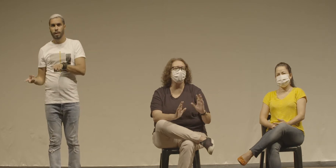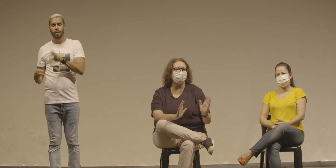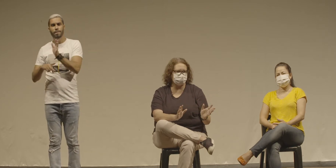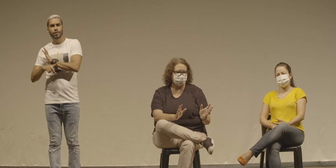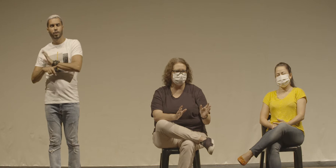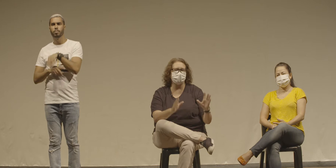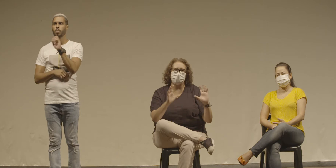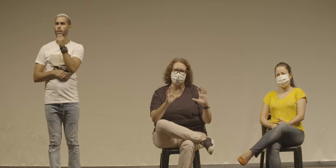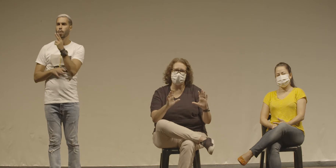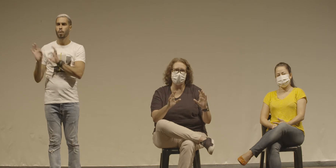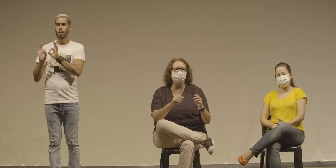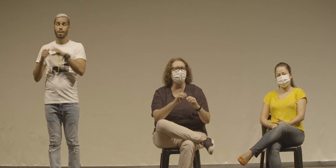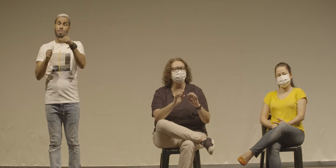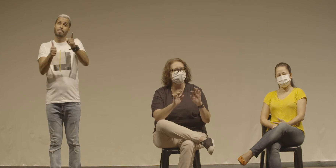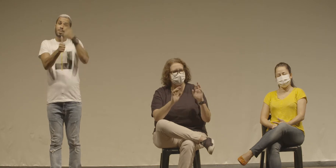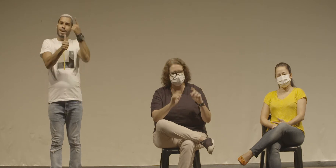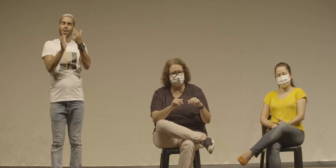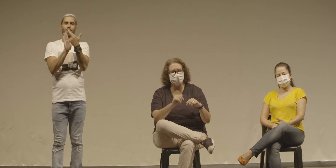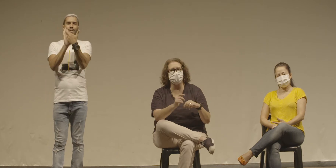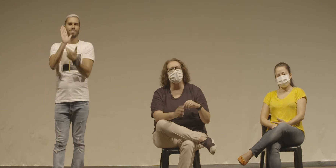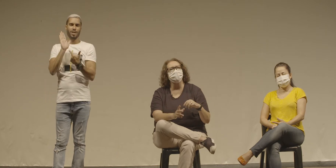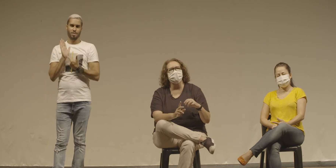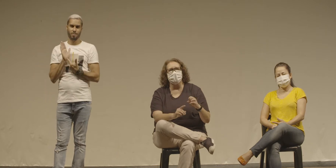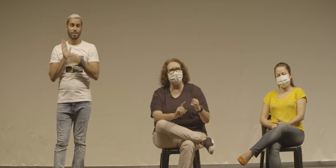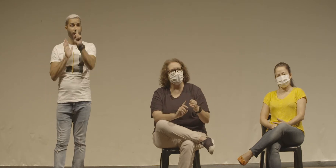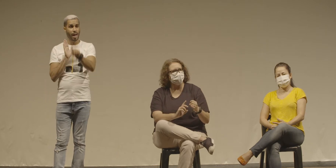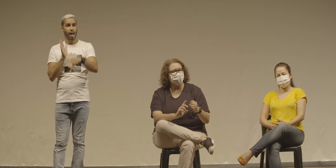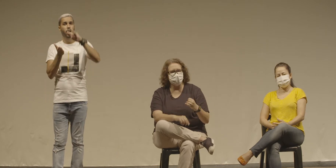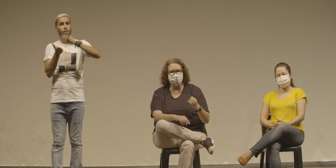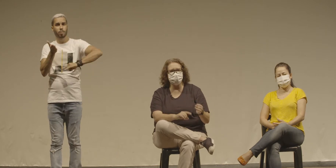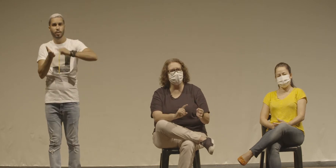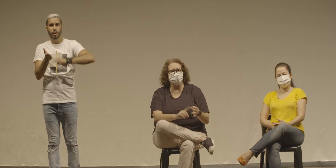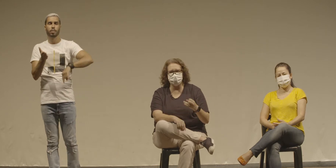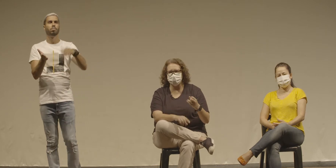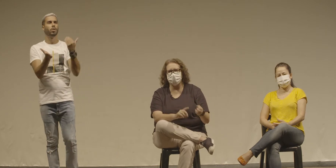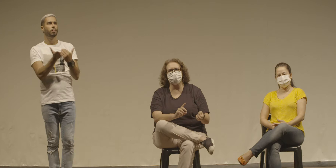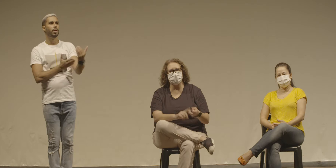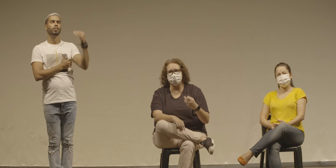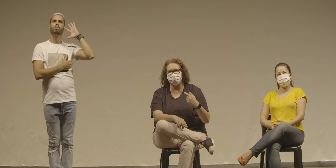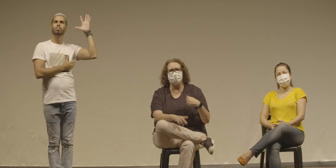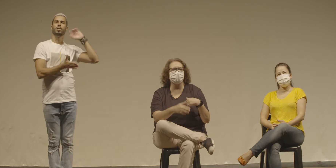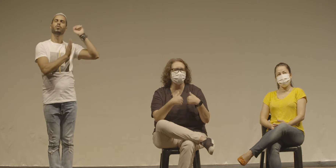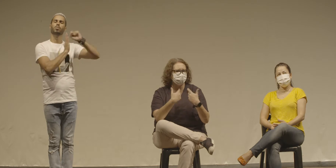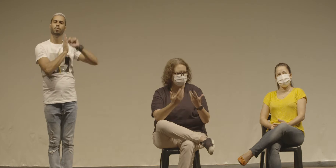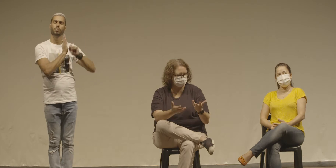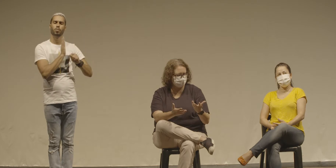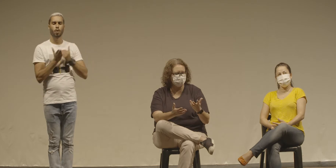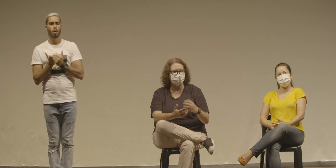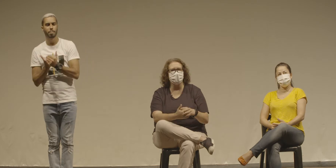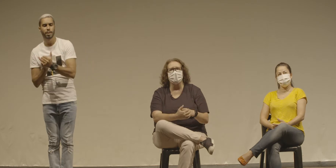que ter um roteiro, que é um documento onde você escreve o começo da história, o meio da história, o final da história, quem